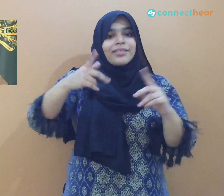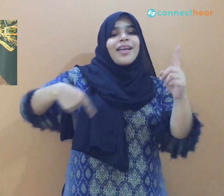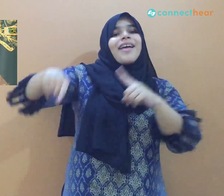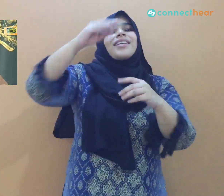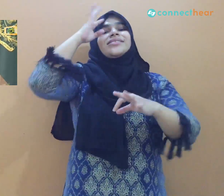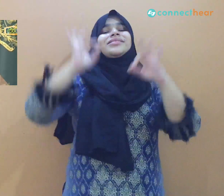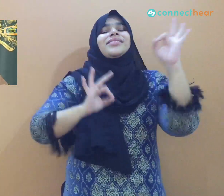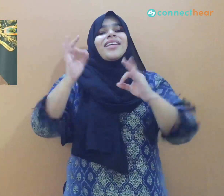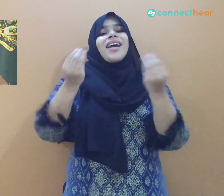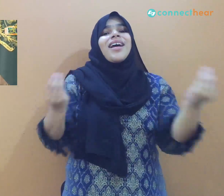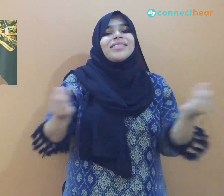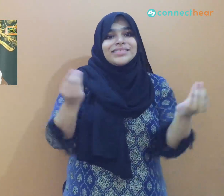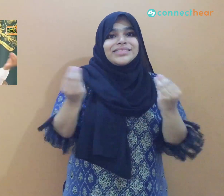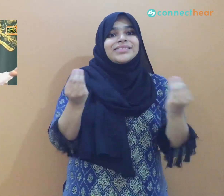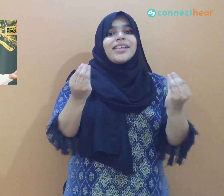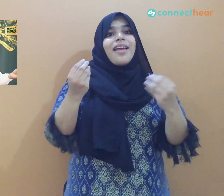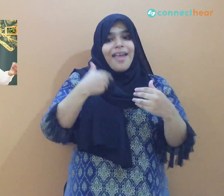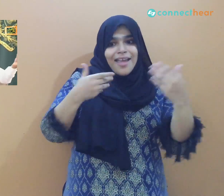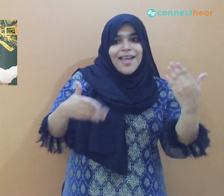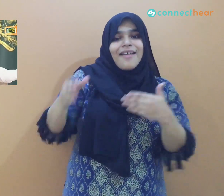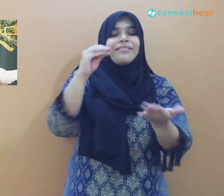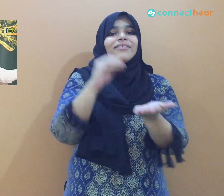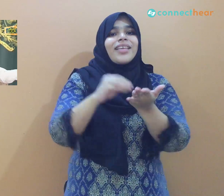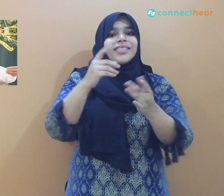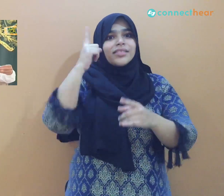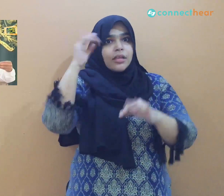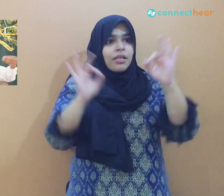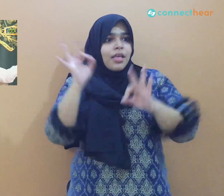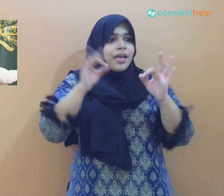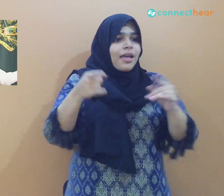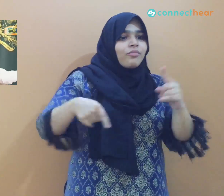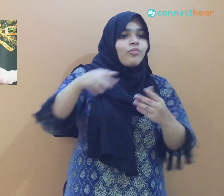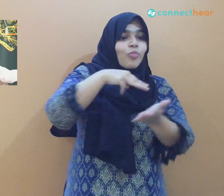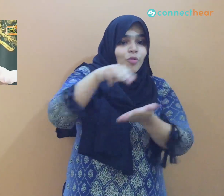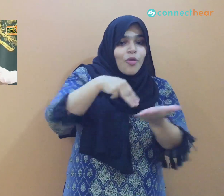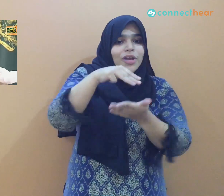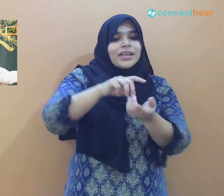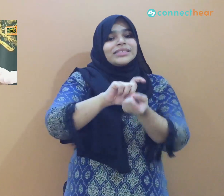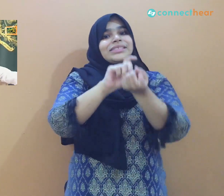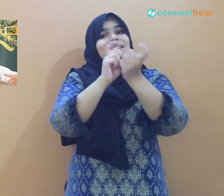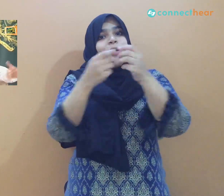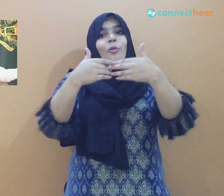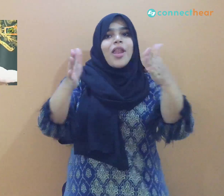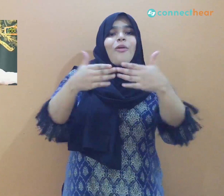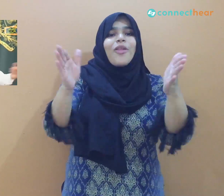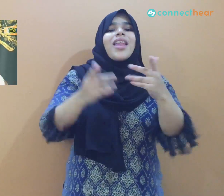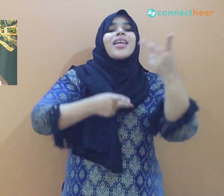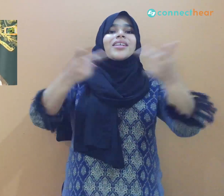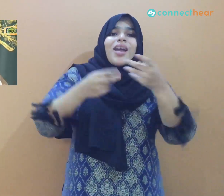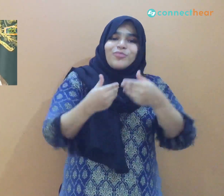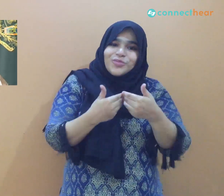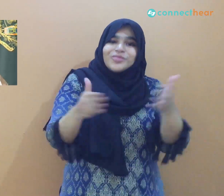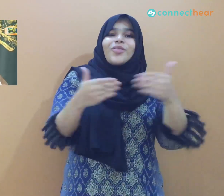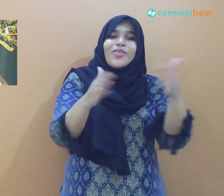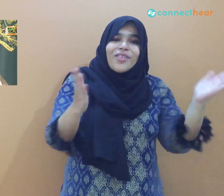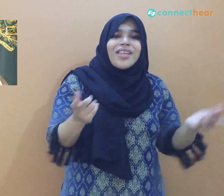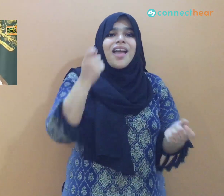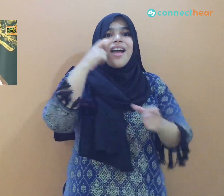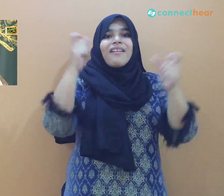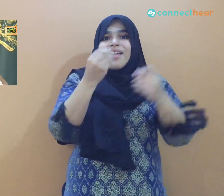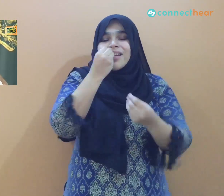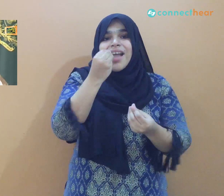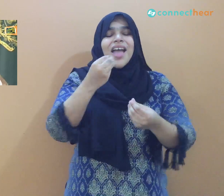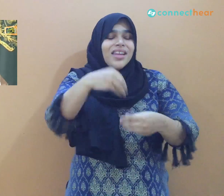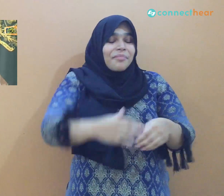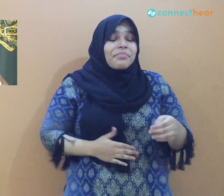ذمہ داری لیں گے وہ موقع دیں گے ہم سب کو کہ اس ملک کو آہستہ آہستہ کھولنے کا, تاکہ کاروبار شروع ہو, تاکہ لوگوں کو روزگار